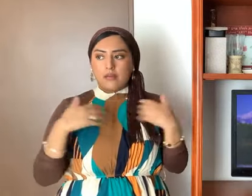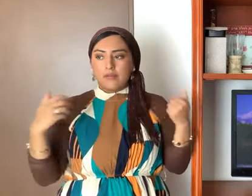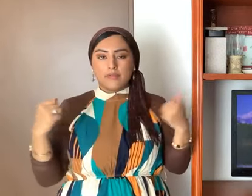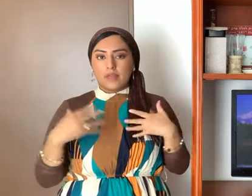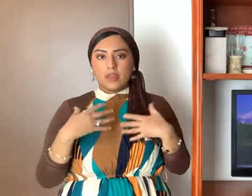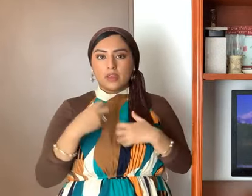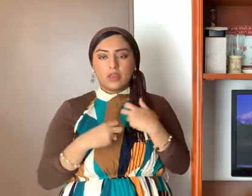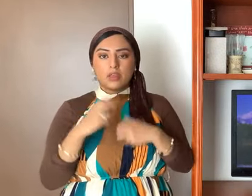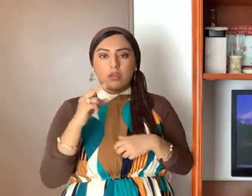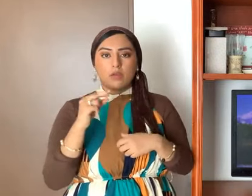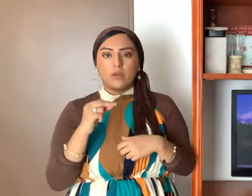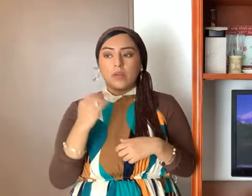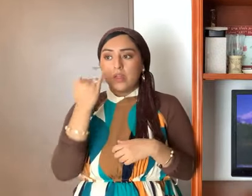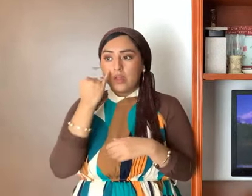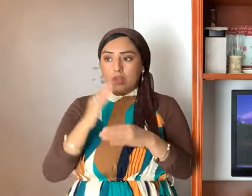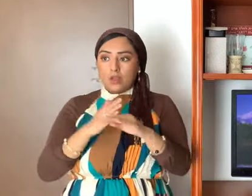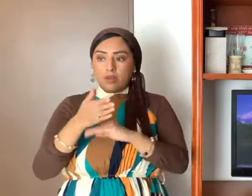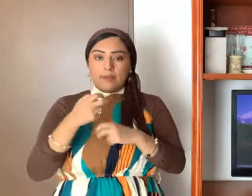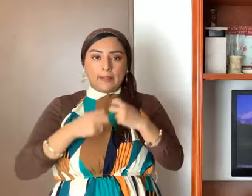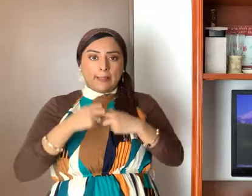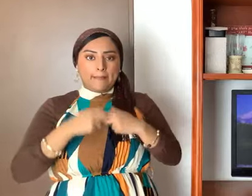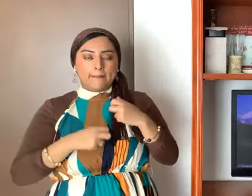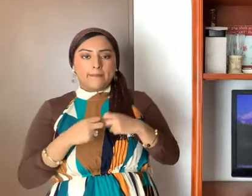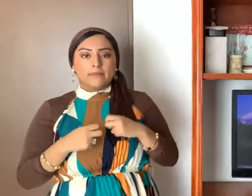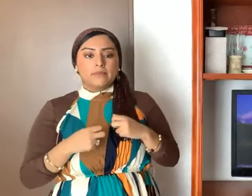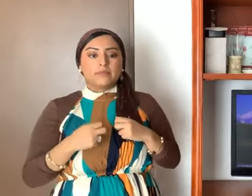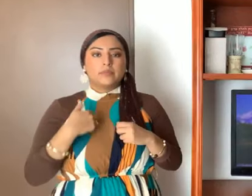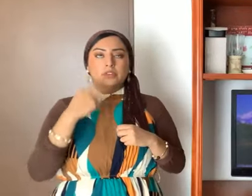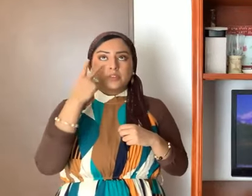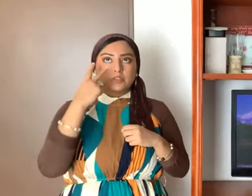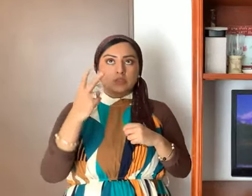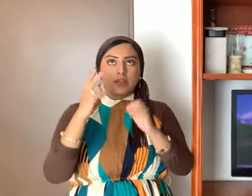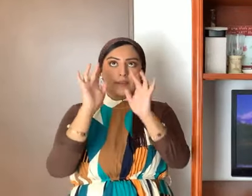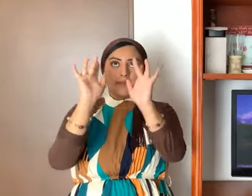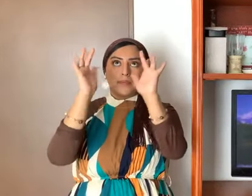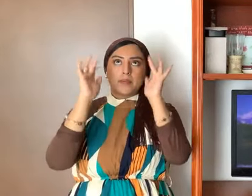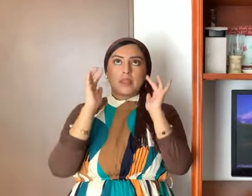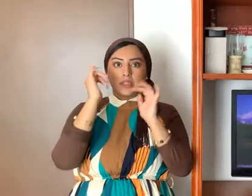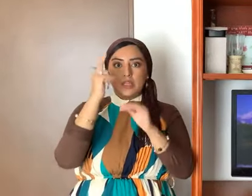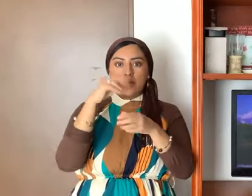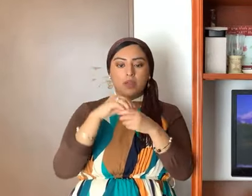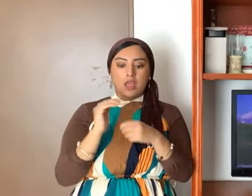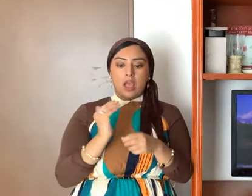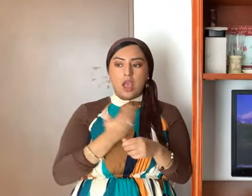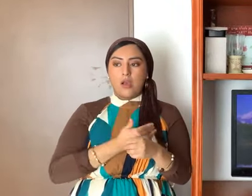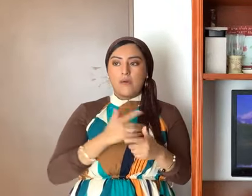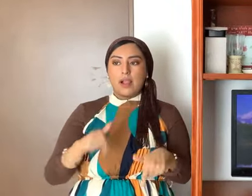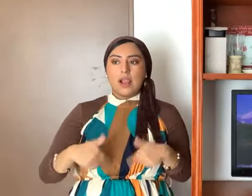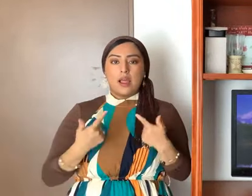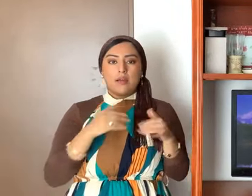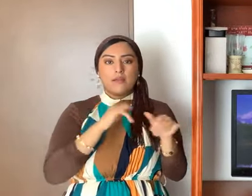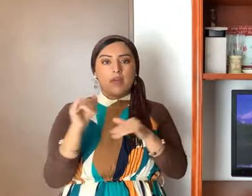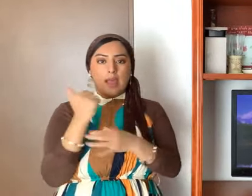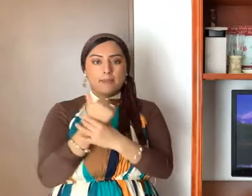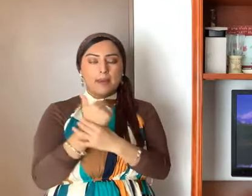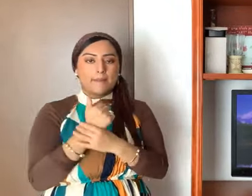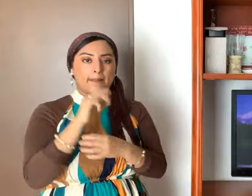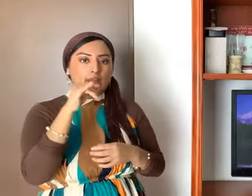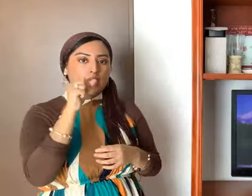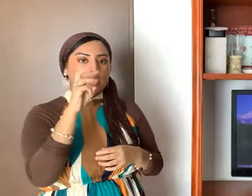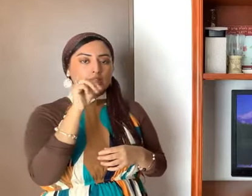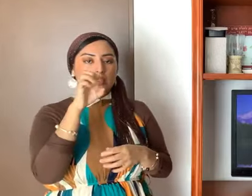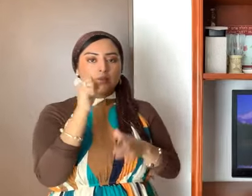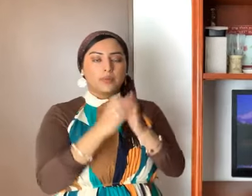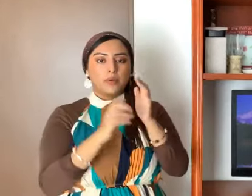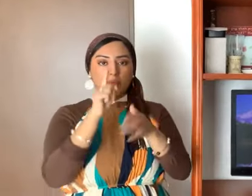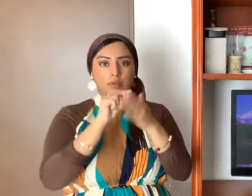a los problemas, porque si pasamos problemas, veremos la gloria de Yahweh en nuestras vidas, como la vio Abraham. Santiago 1:6, yo